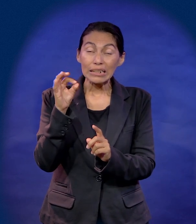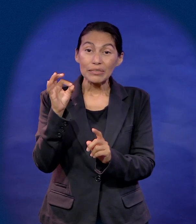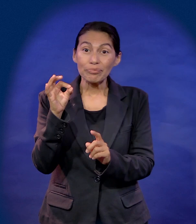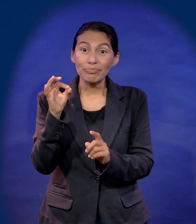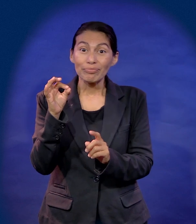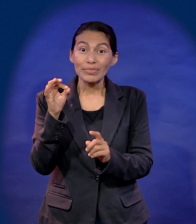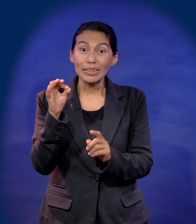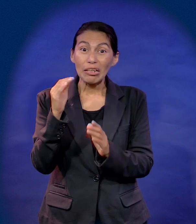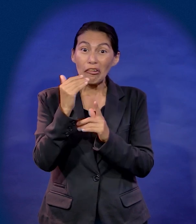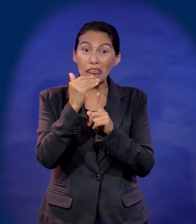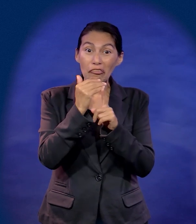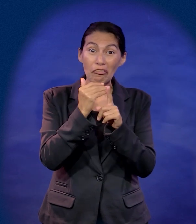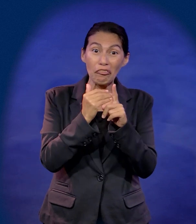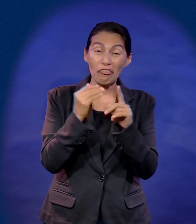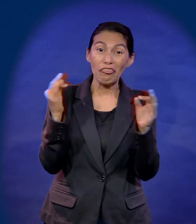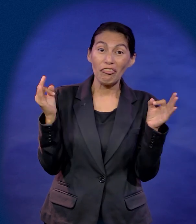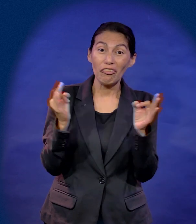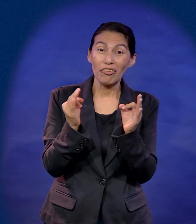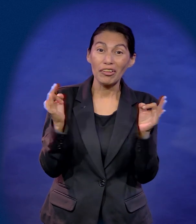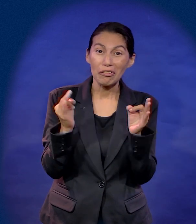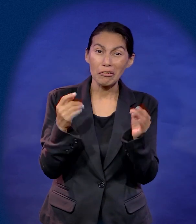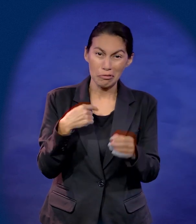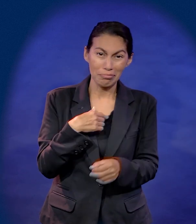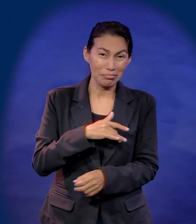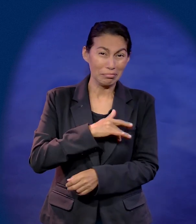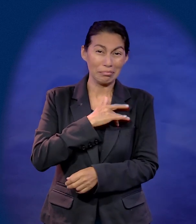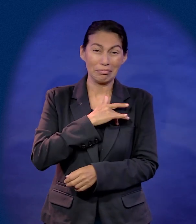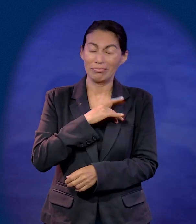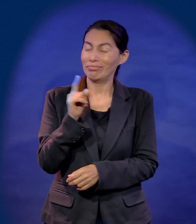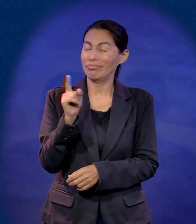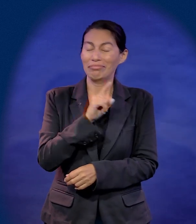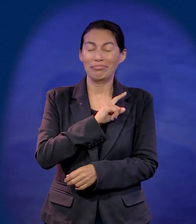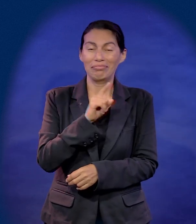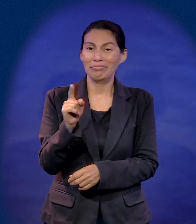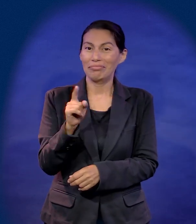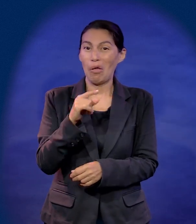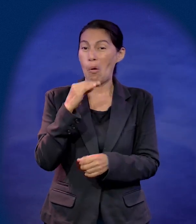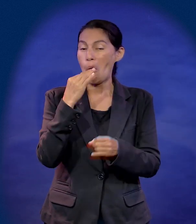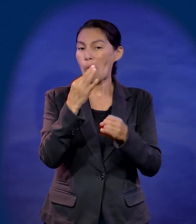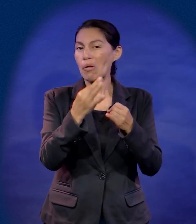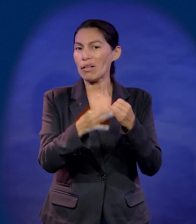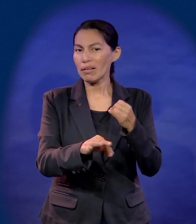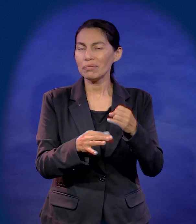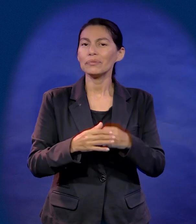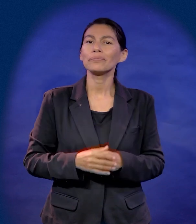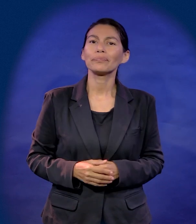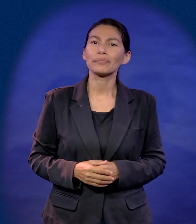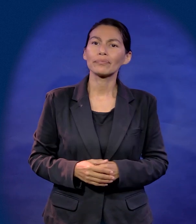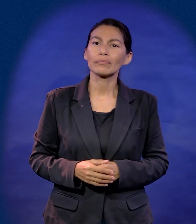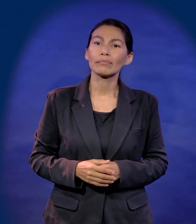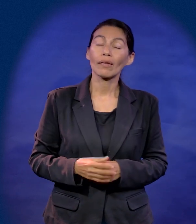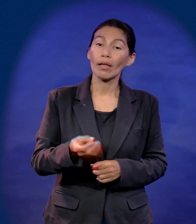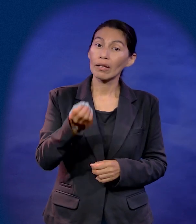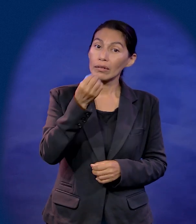Caminamos a la recepción con 3 grados de temperatura. Pero yo no lo sentí hasta el final.